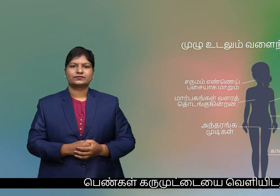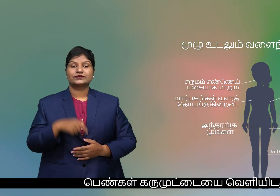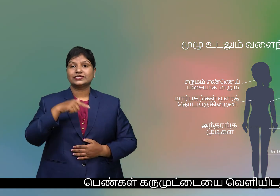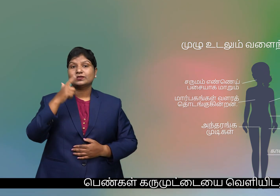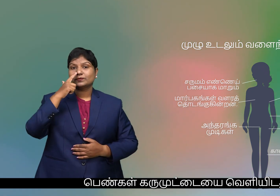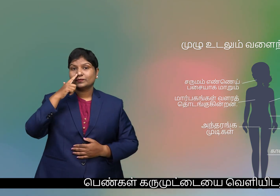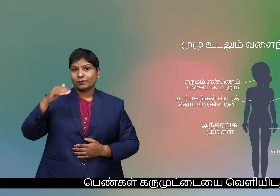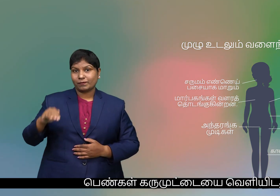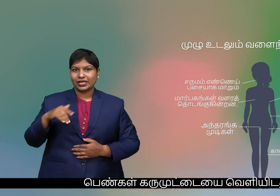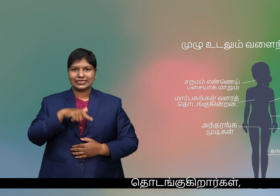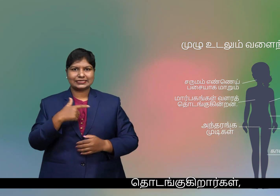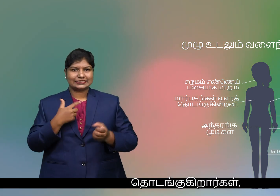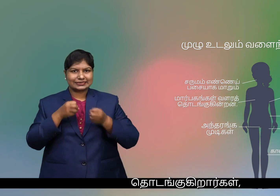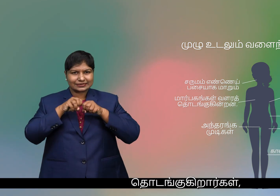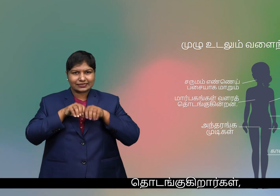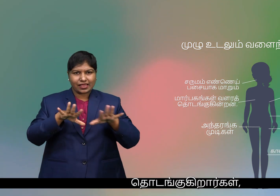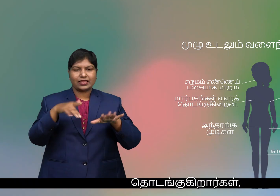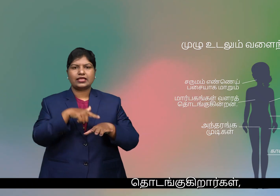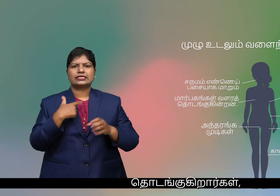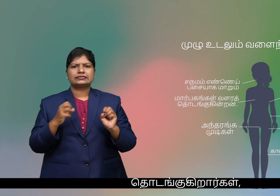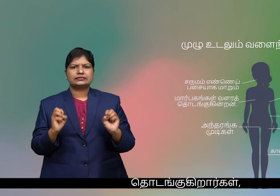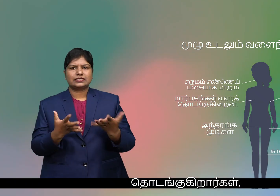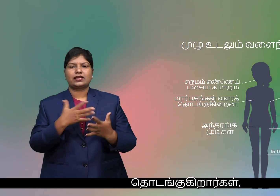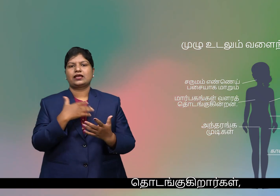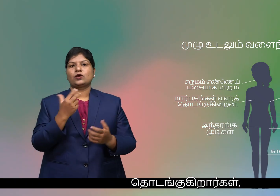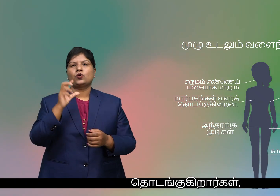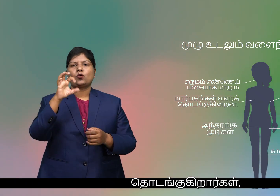பெண்கள் கருமுட்டையை வெளியிட தொடங்குகிறார்கள்.